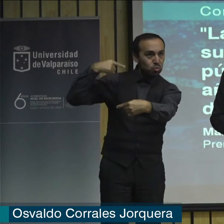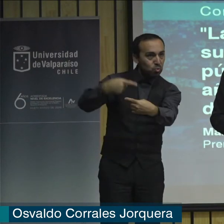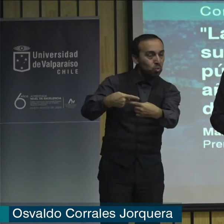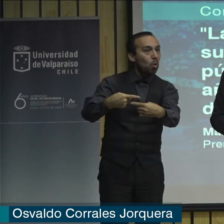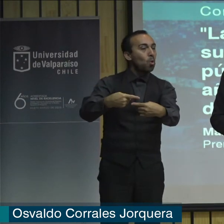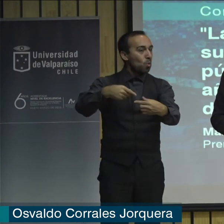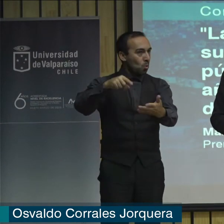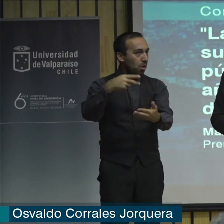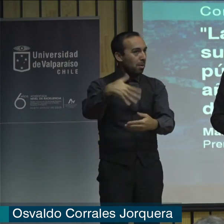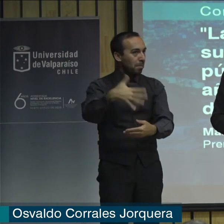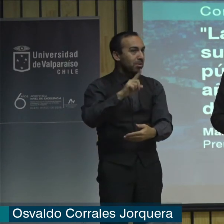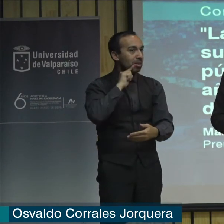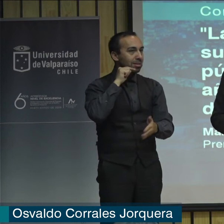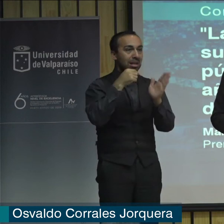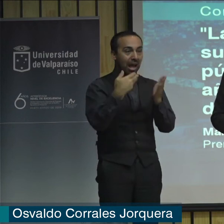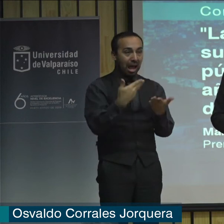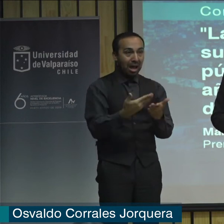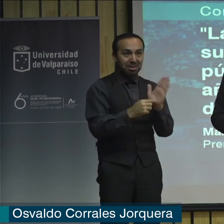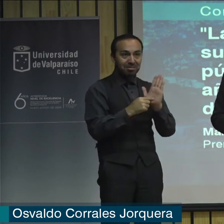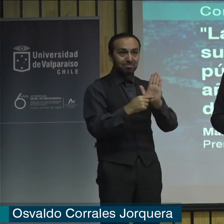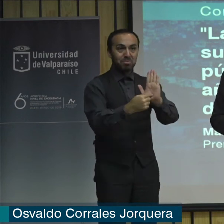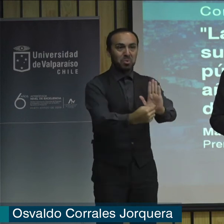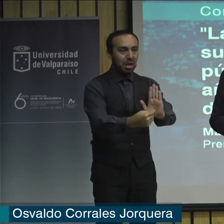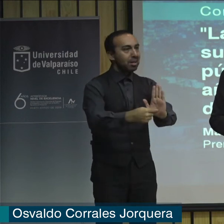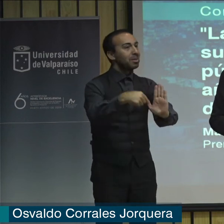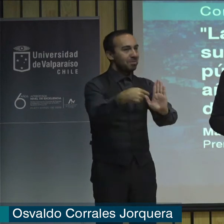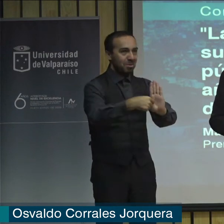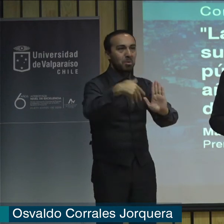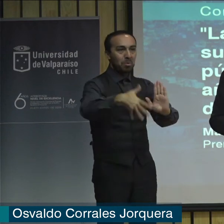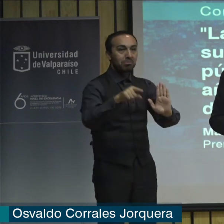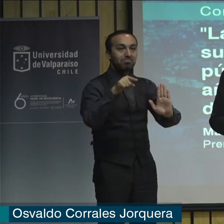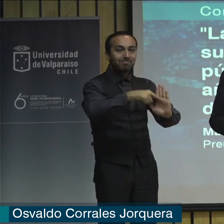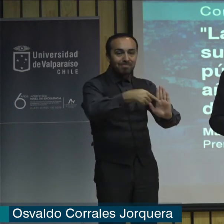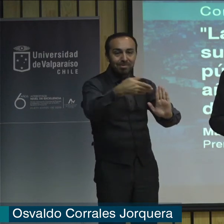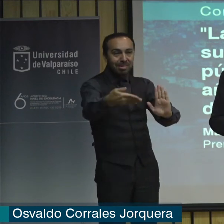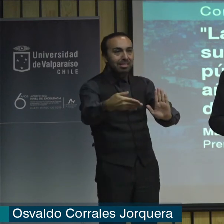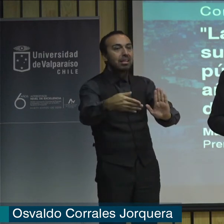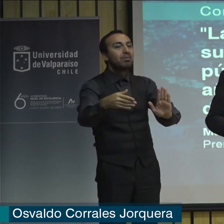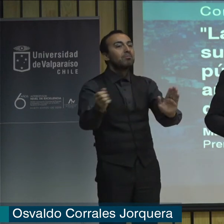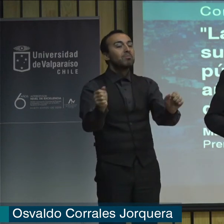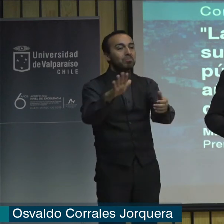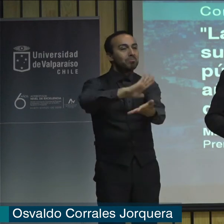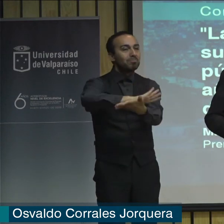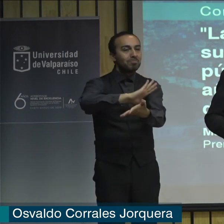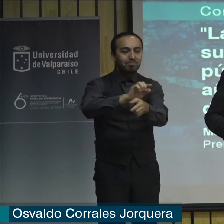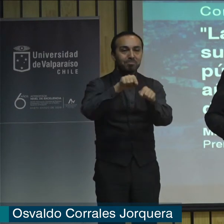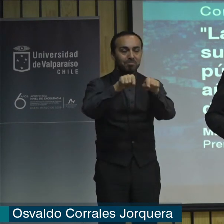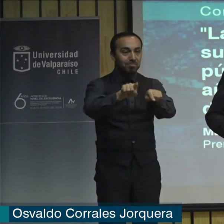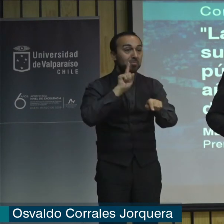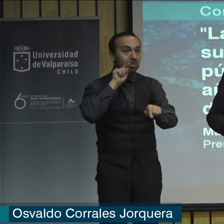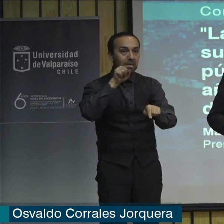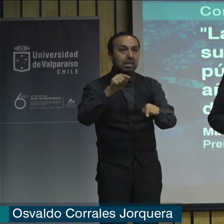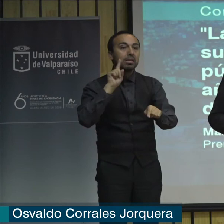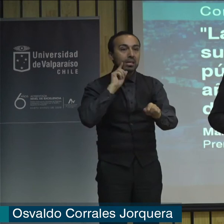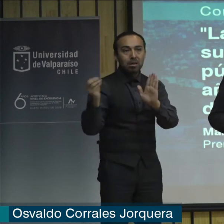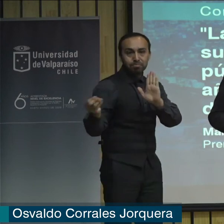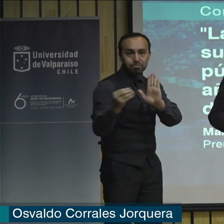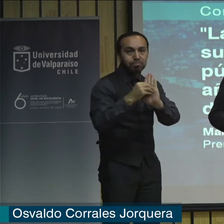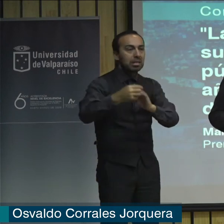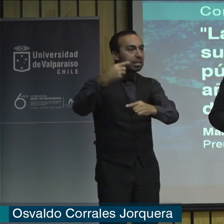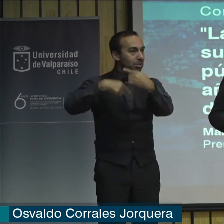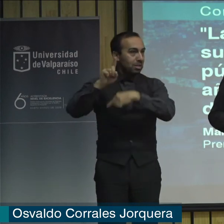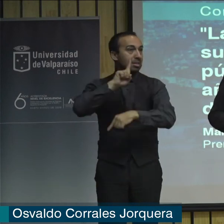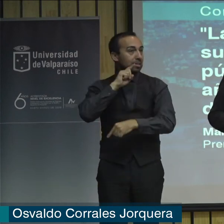justo relevar en esta ocasión pues detrás de esa conmemoración se haya buena parte de la historia de nuestra universidad